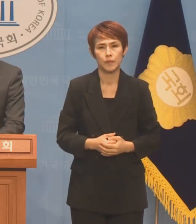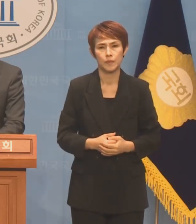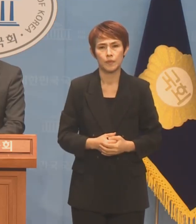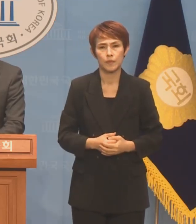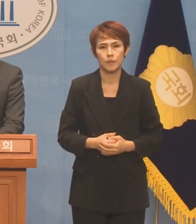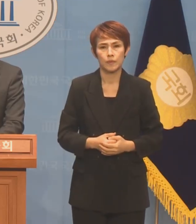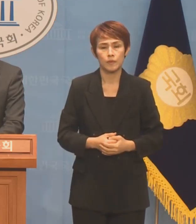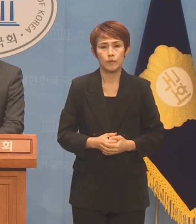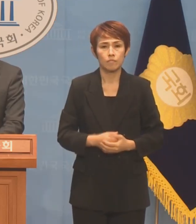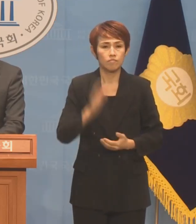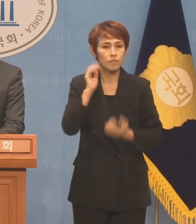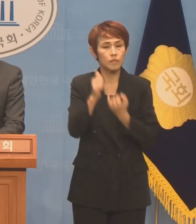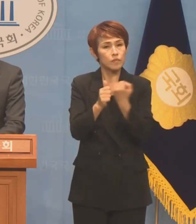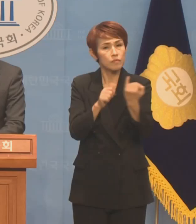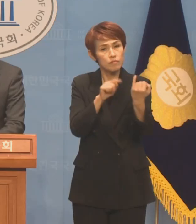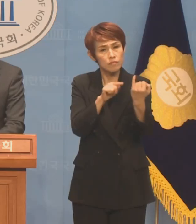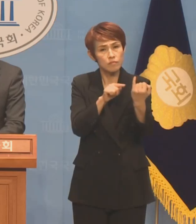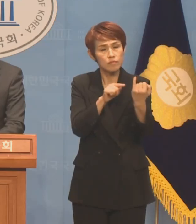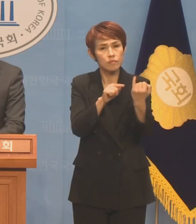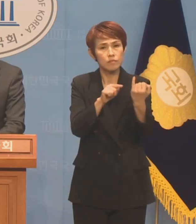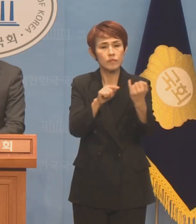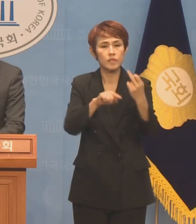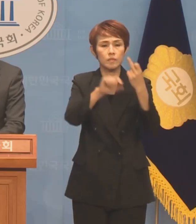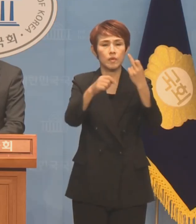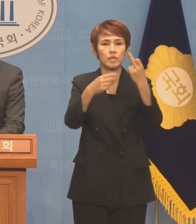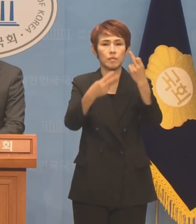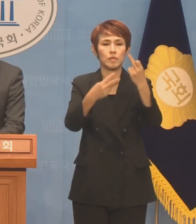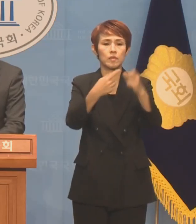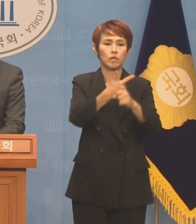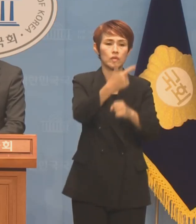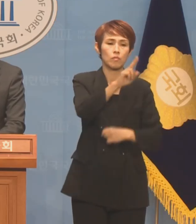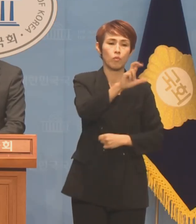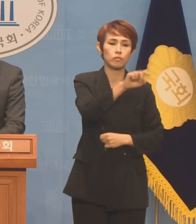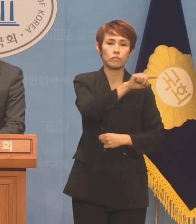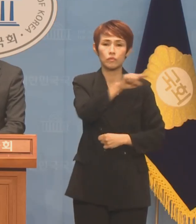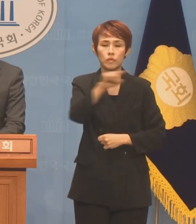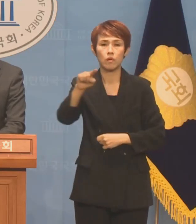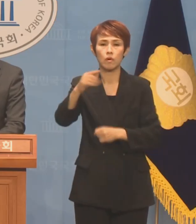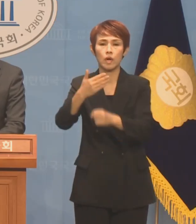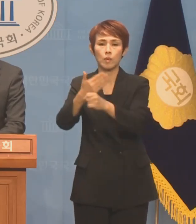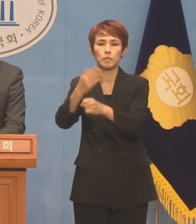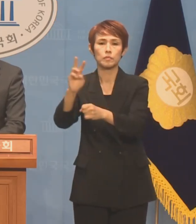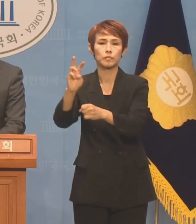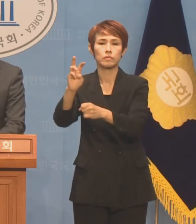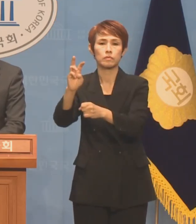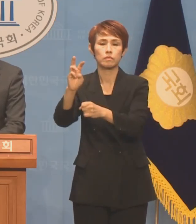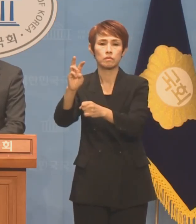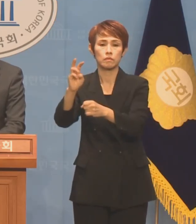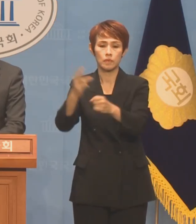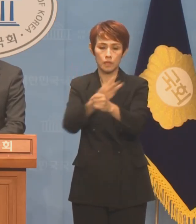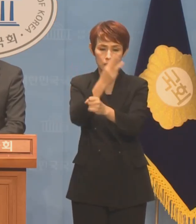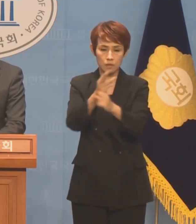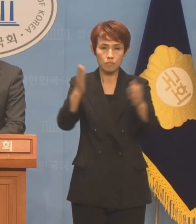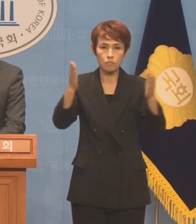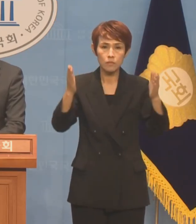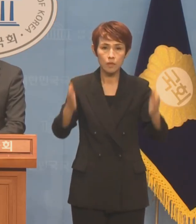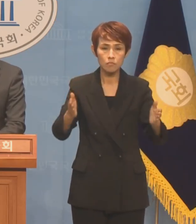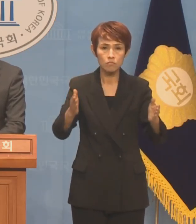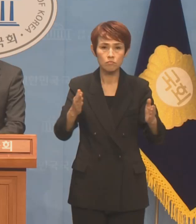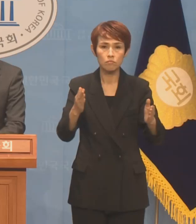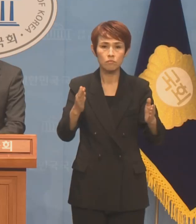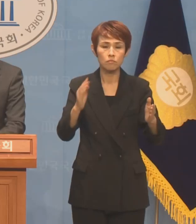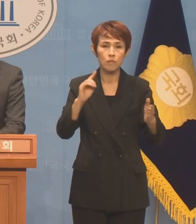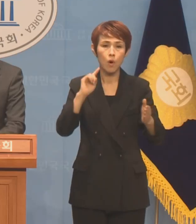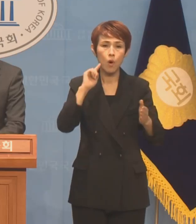또한 김건희 씨는 12월 3일 6시 25분부터 9시 30분까지 3시간 동안